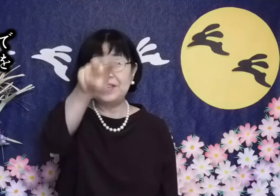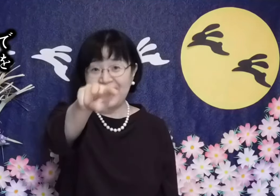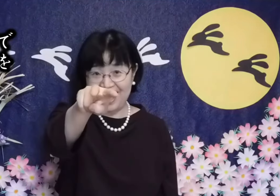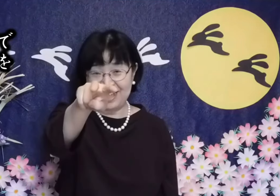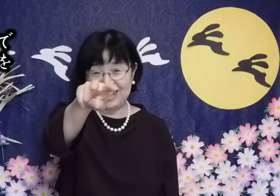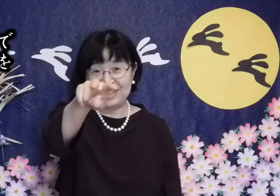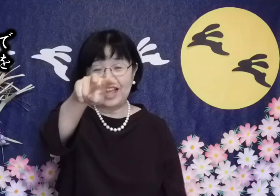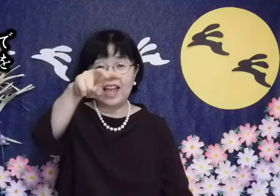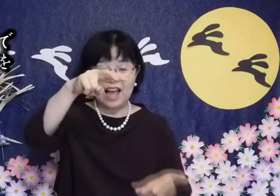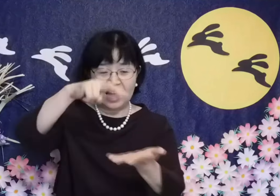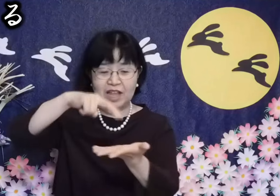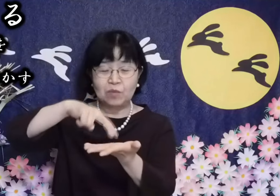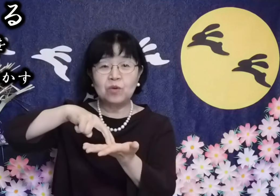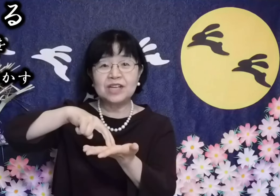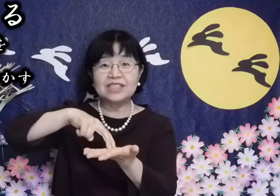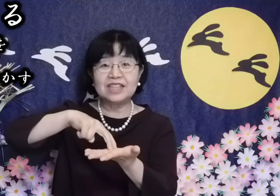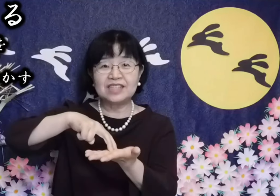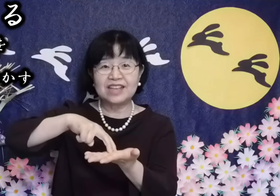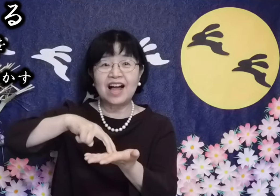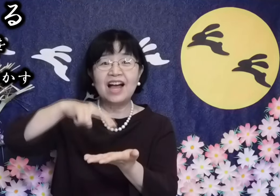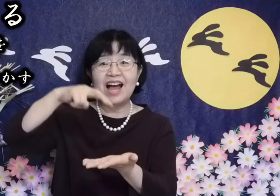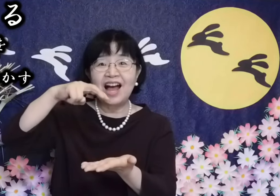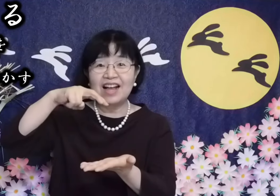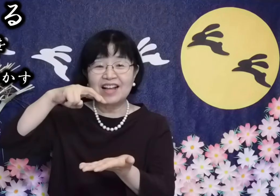てで跳ねるも同じなんですが、